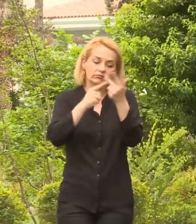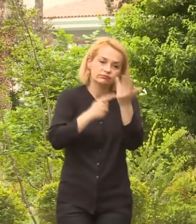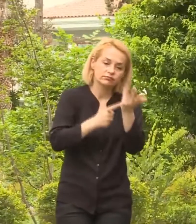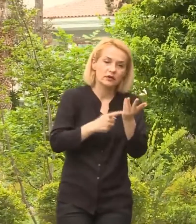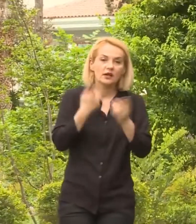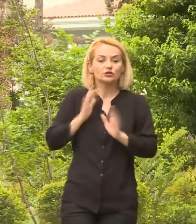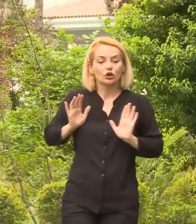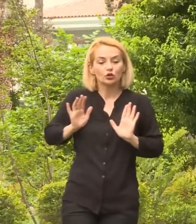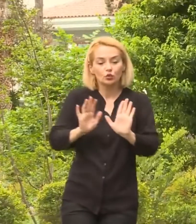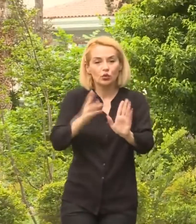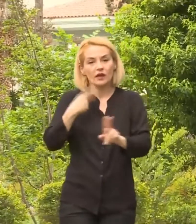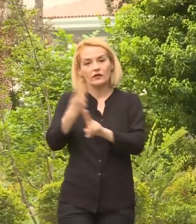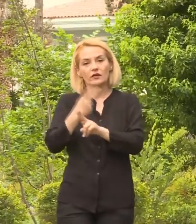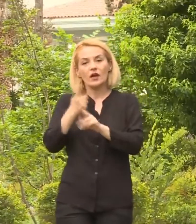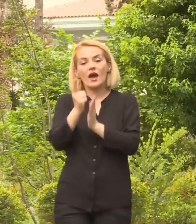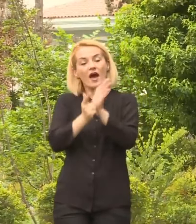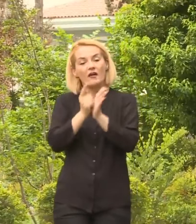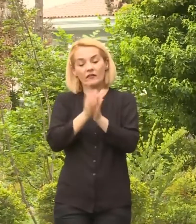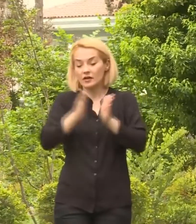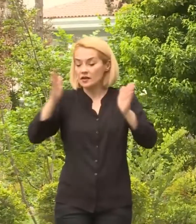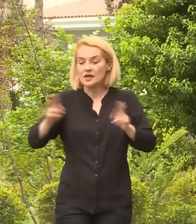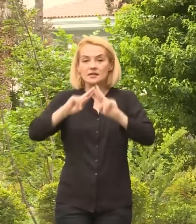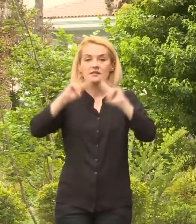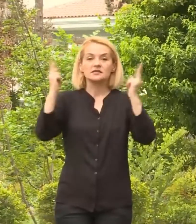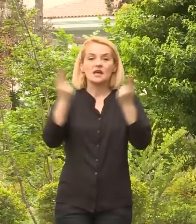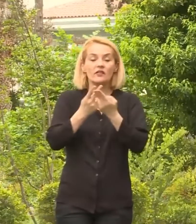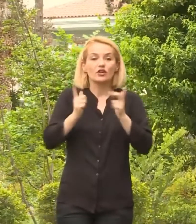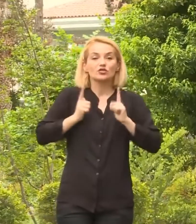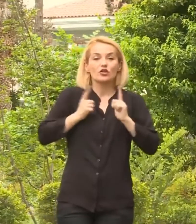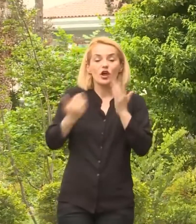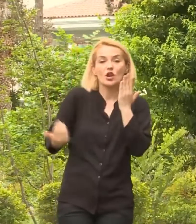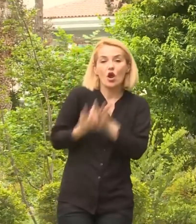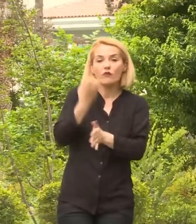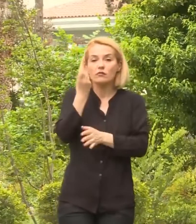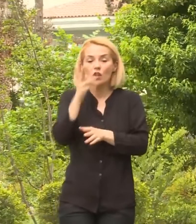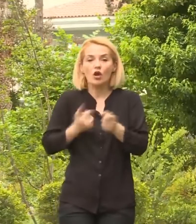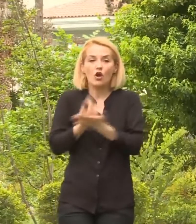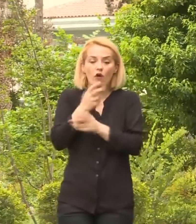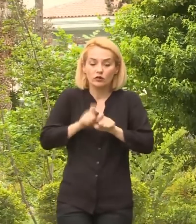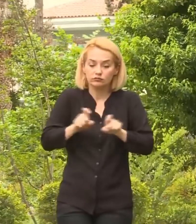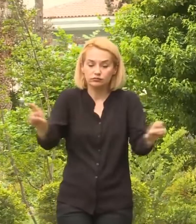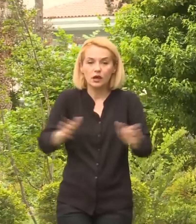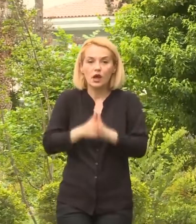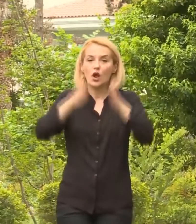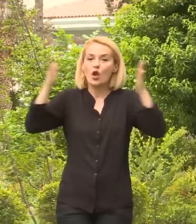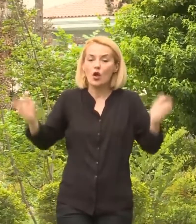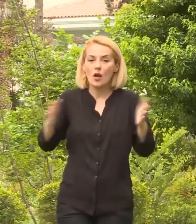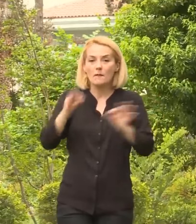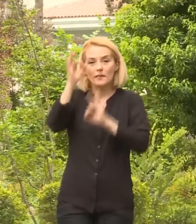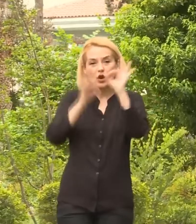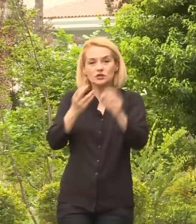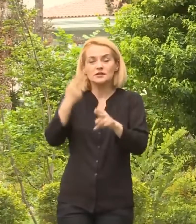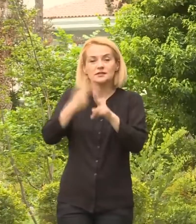што е турка државата, во период кога целиот свет очекува нова пандемија и нови бројки и нови големи проценти